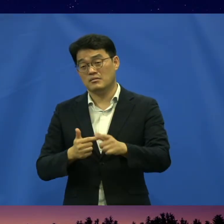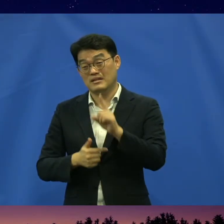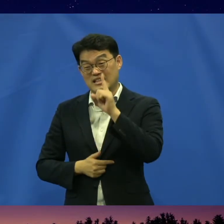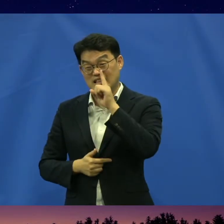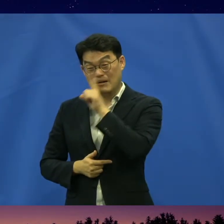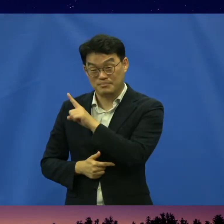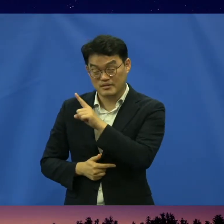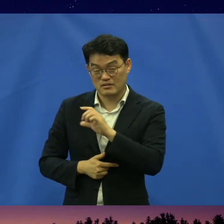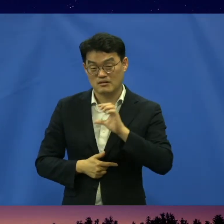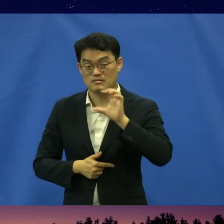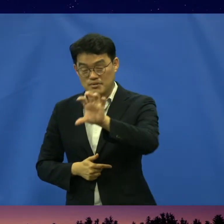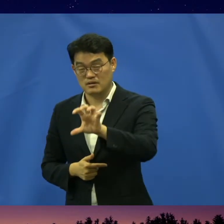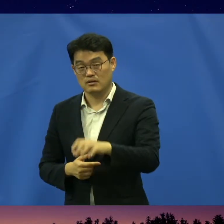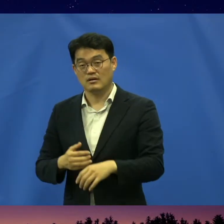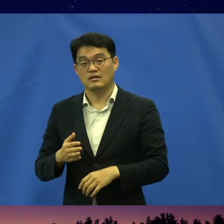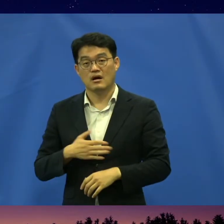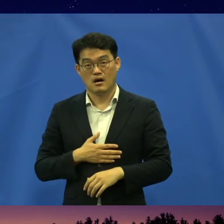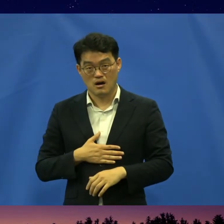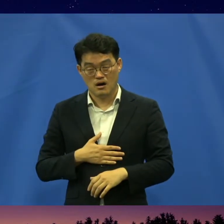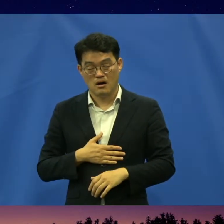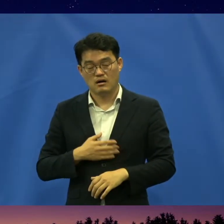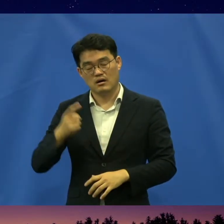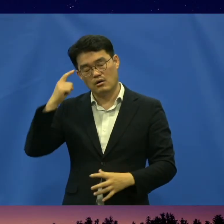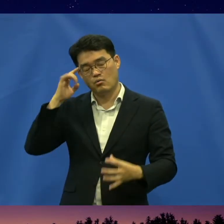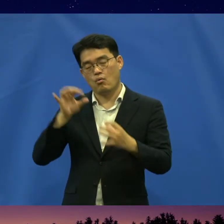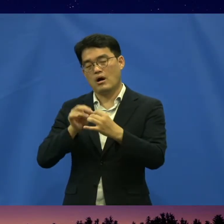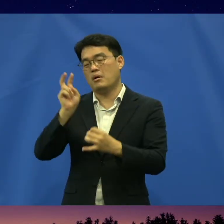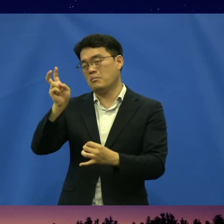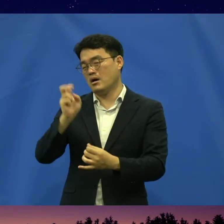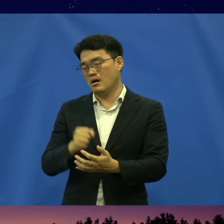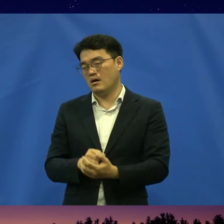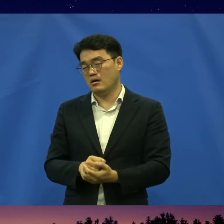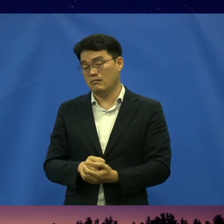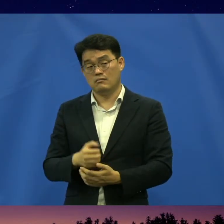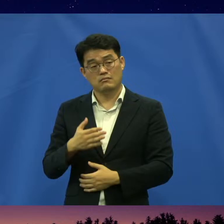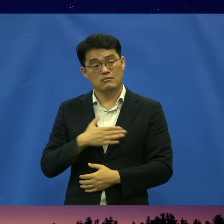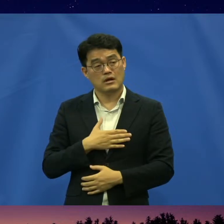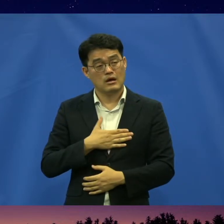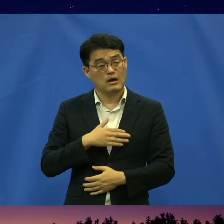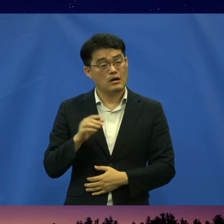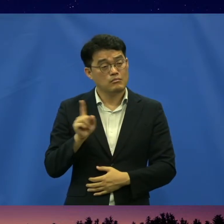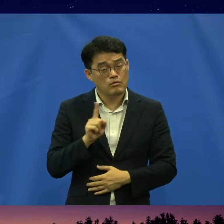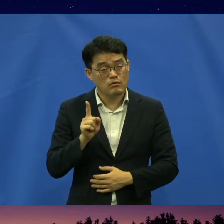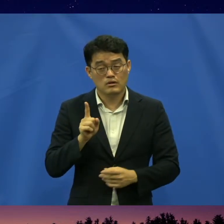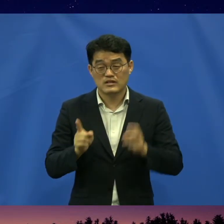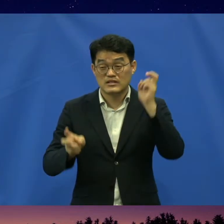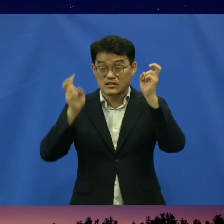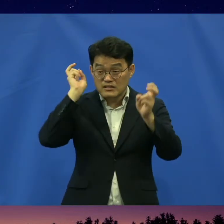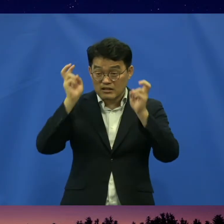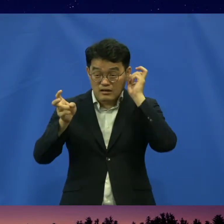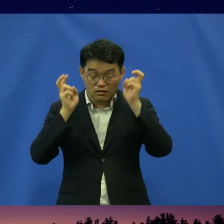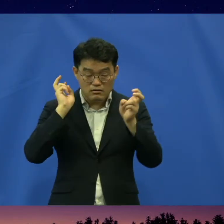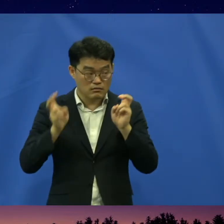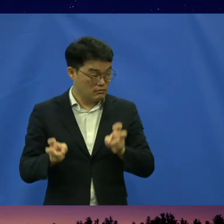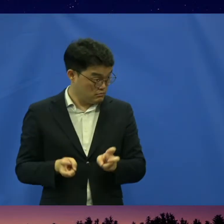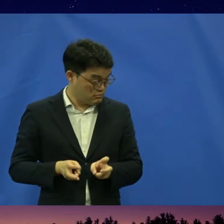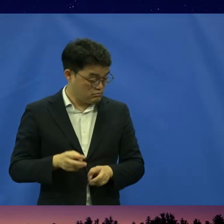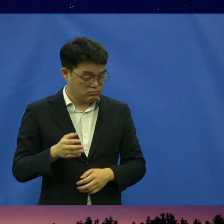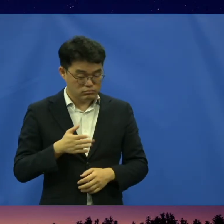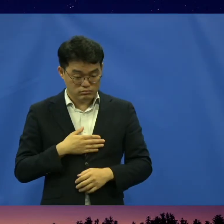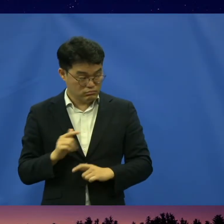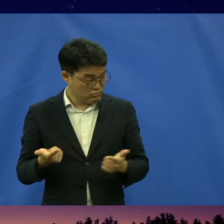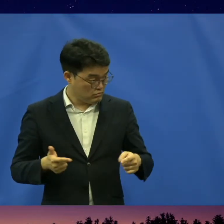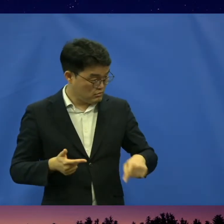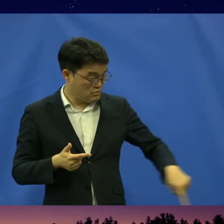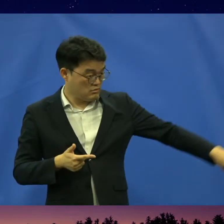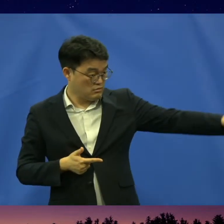못 봤던 분들은 여기 느낄 거예요. 전혀 중상모략을 직장에서 말도 안 되는 얘기로 소문이 퍼뜨려가지고 나를